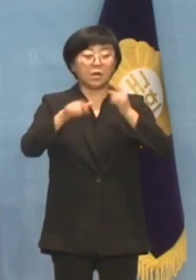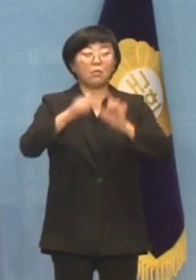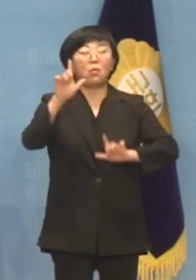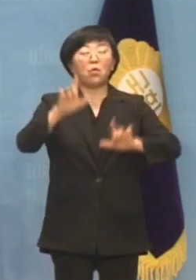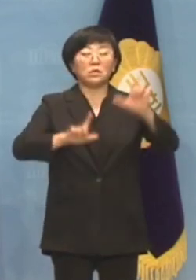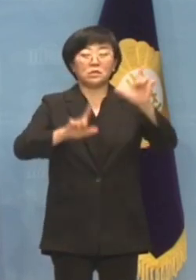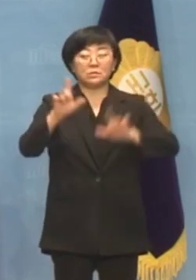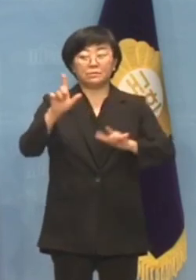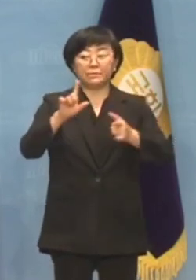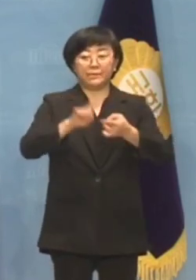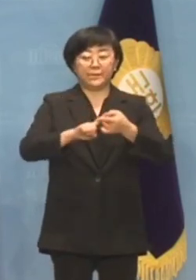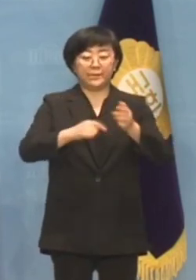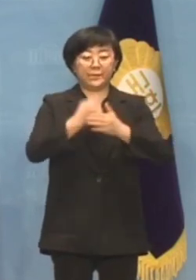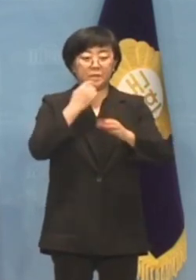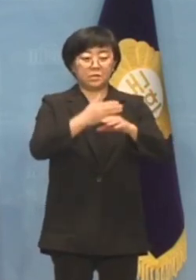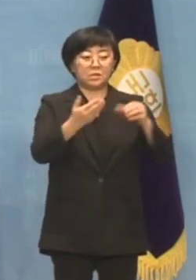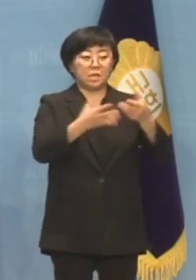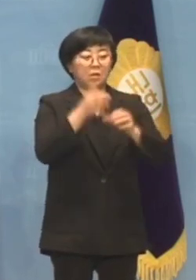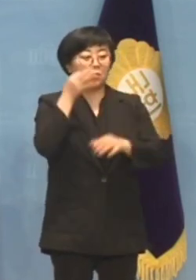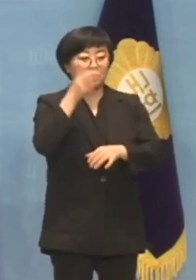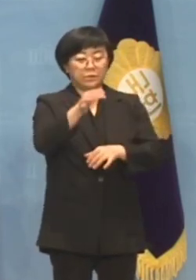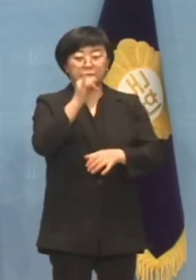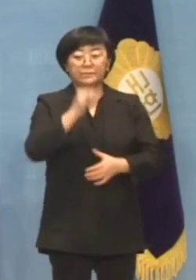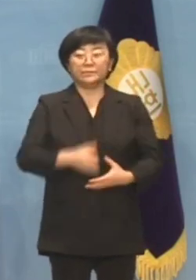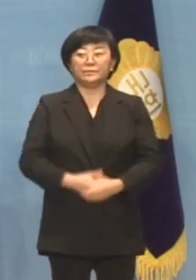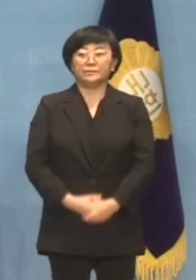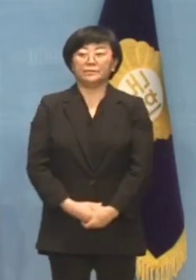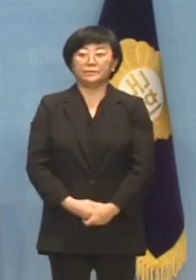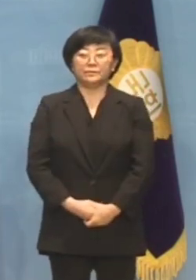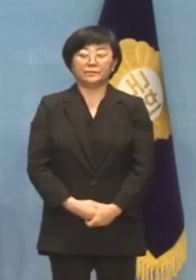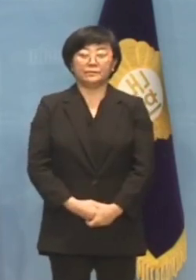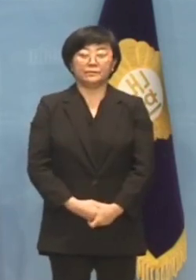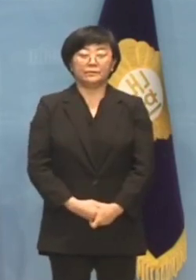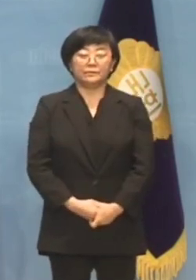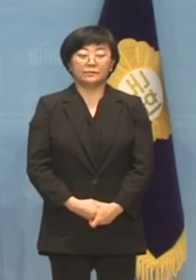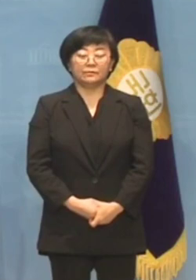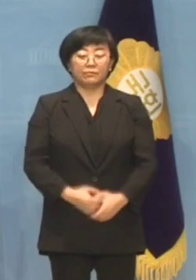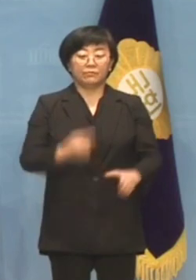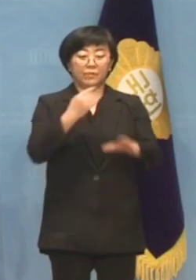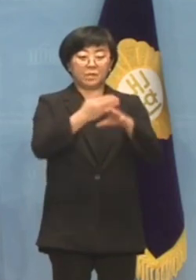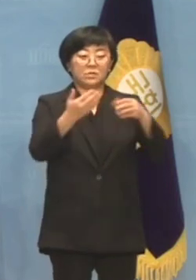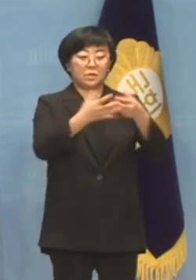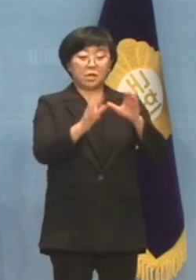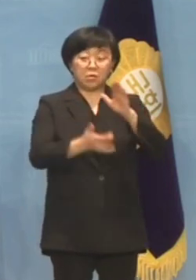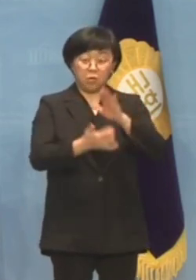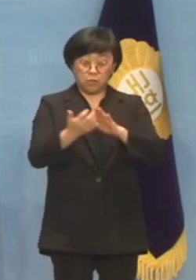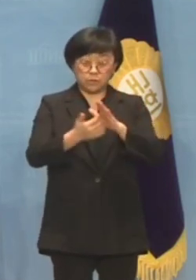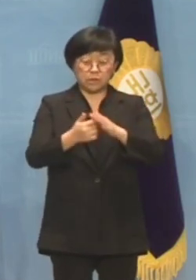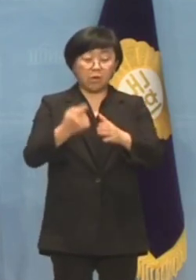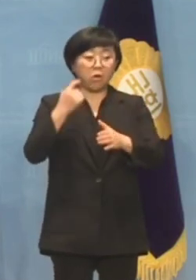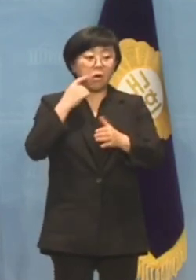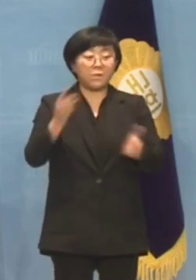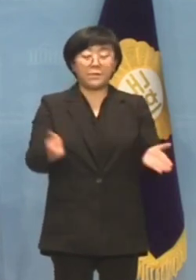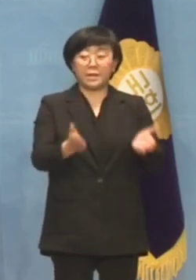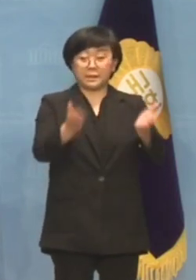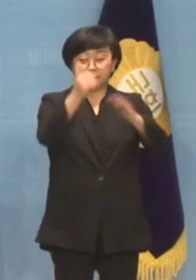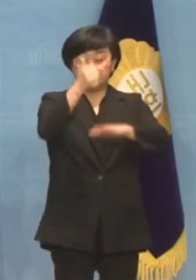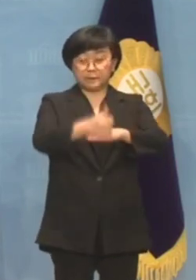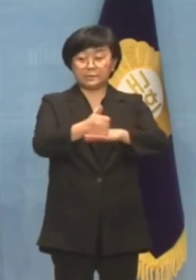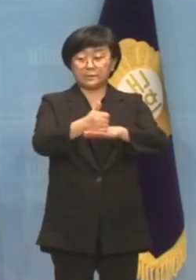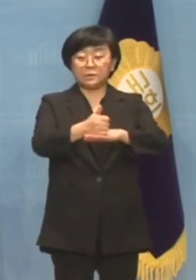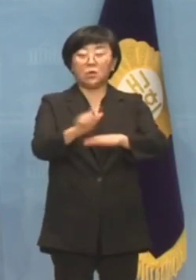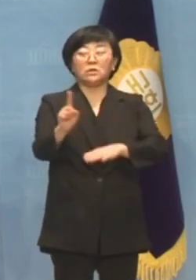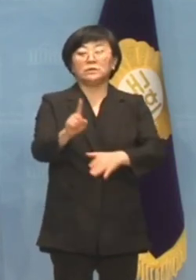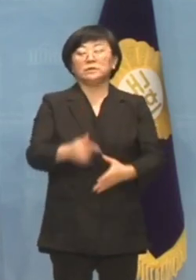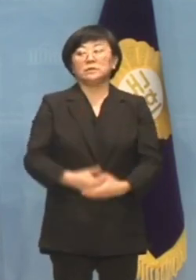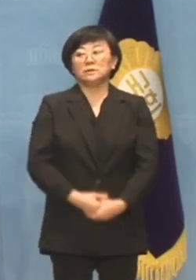모습을 민주당은 여실히 보여주고 있습니다. 대체 민주당의 꼼수와 거짓 선동의 끝은